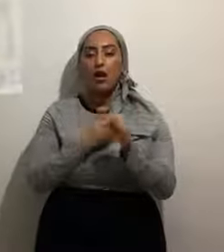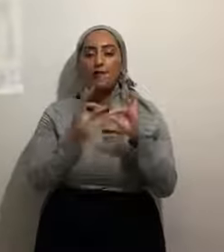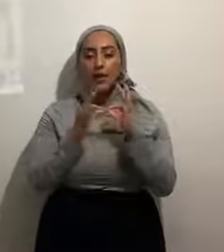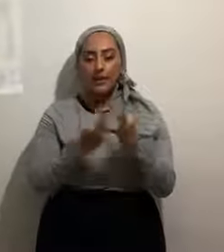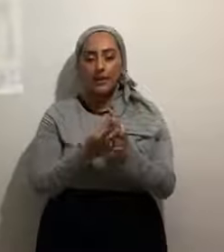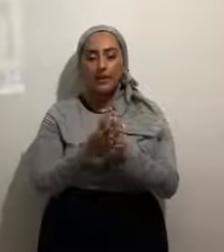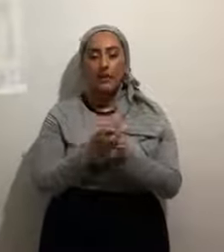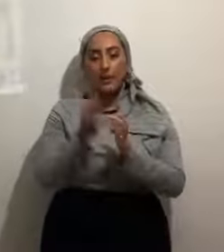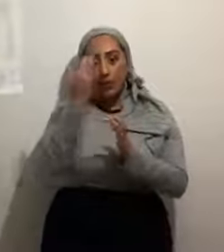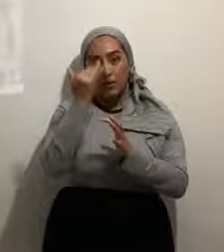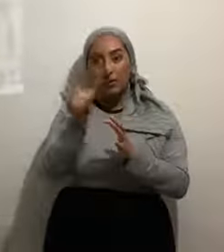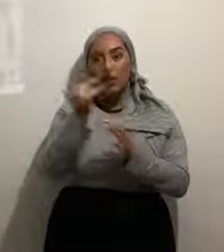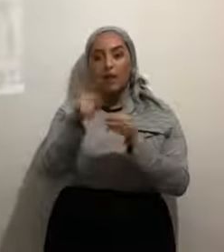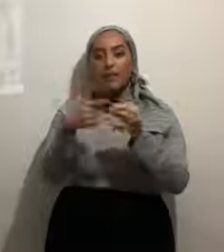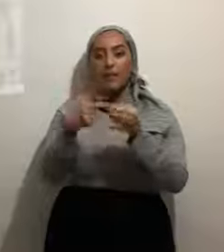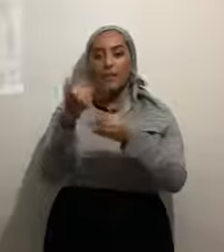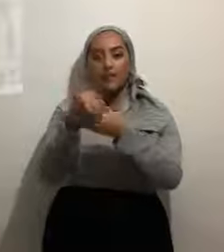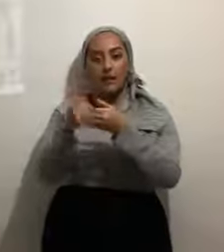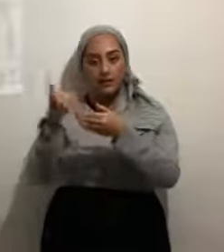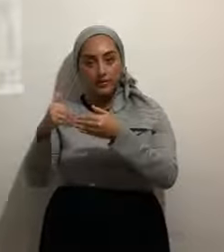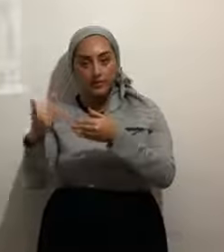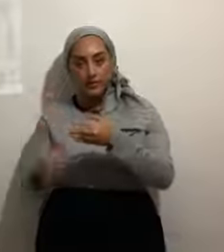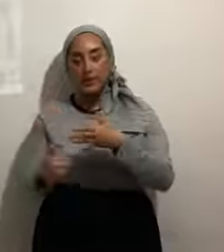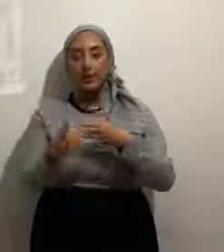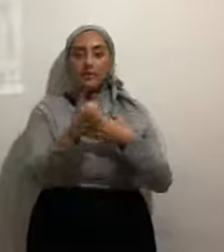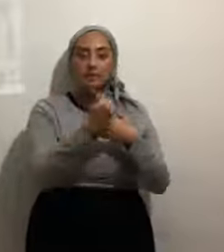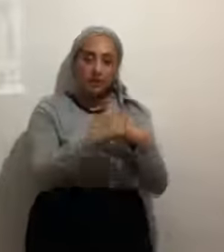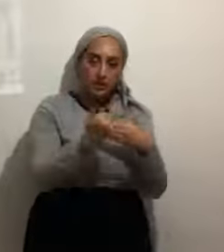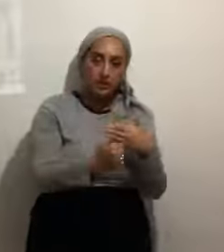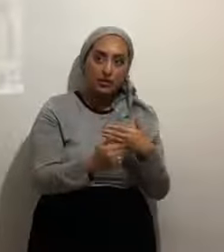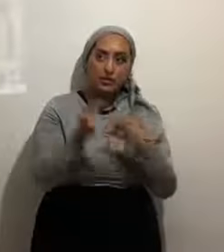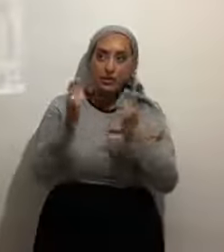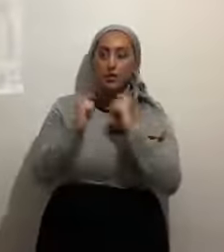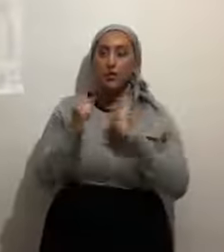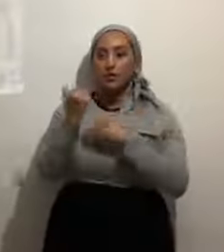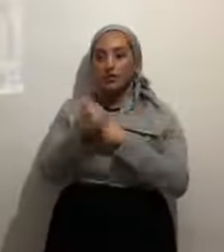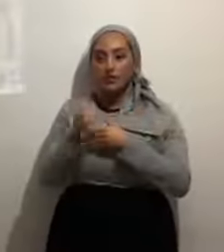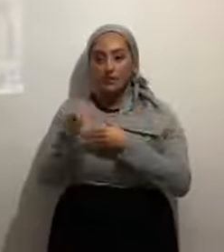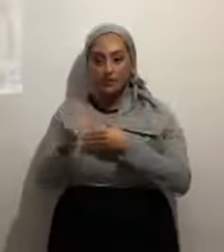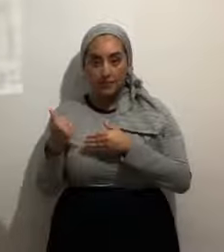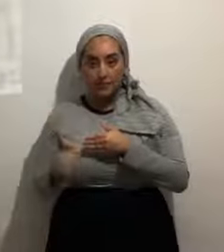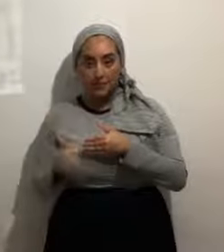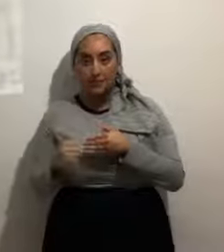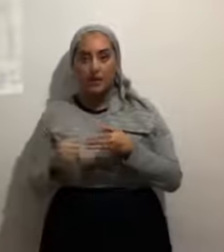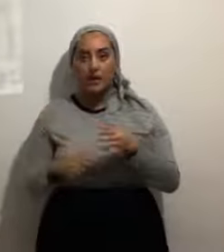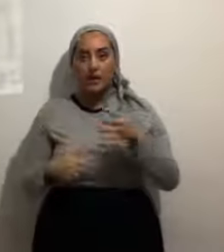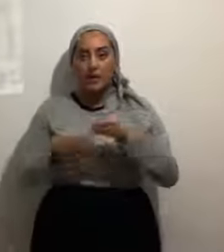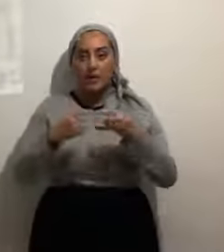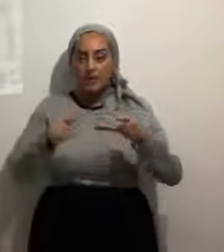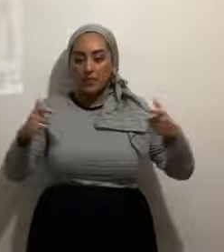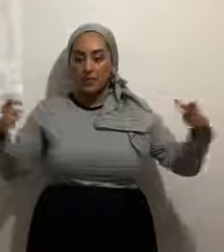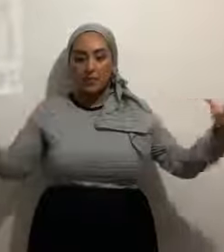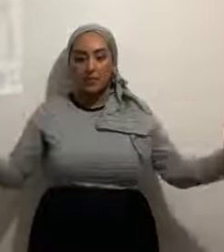Por eso lo de los panes. Entonces, pan, nos dio el eje, multiplicó los panes, ¿sí?